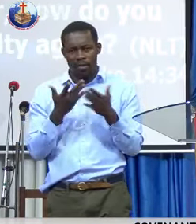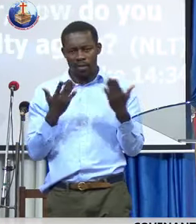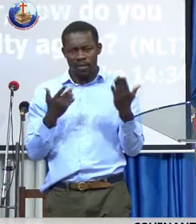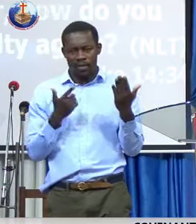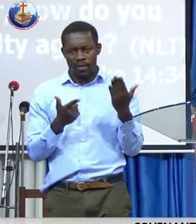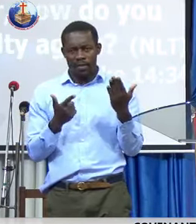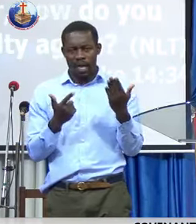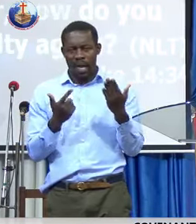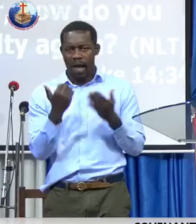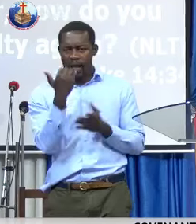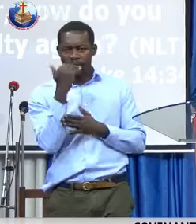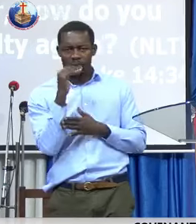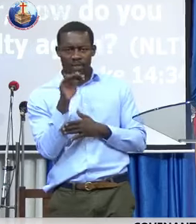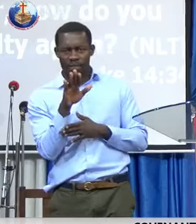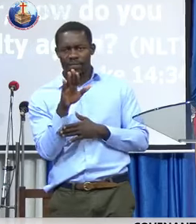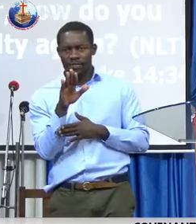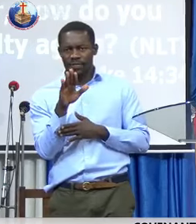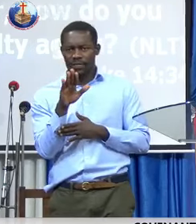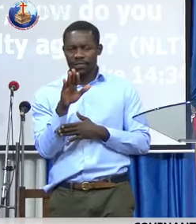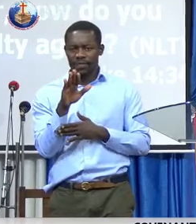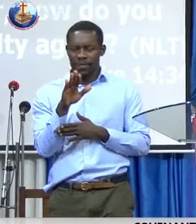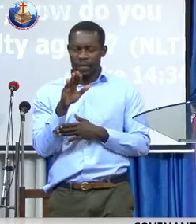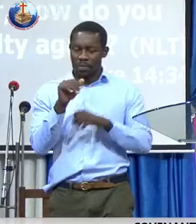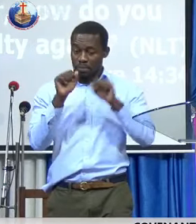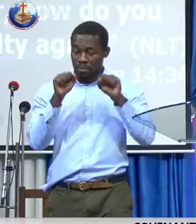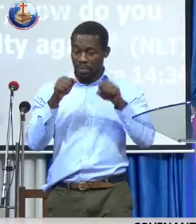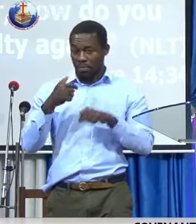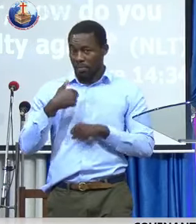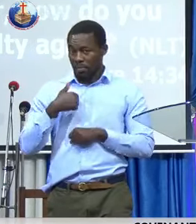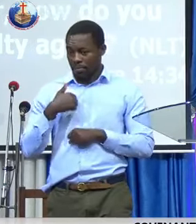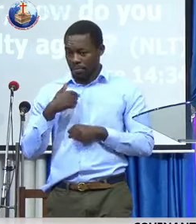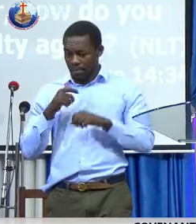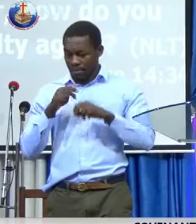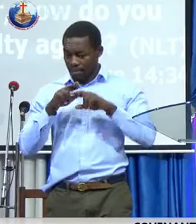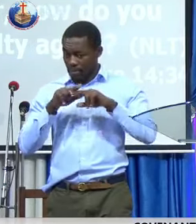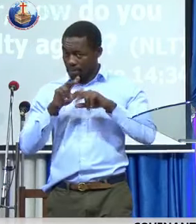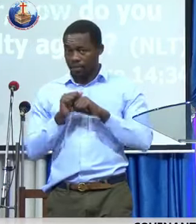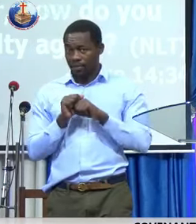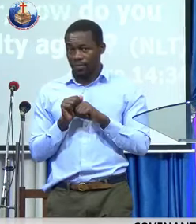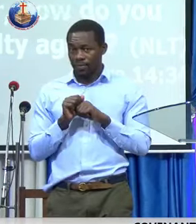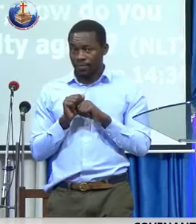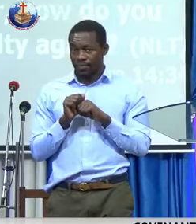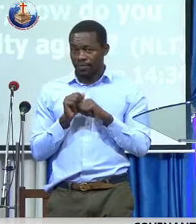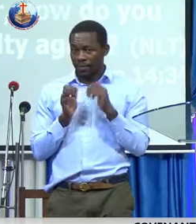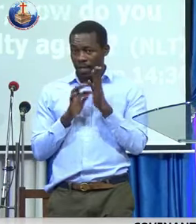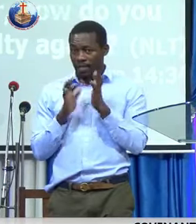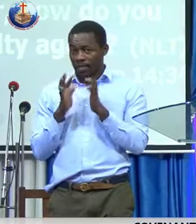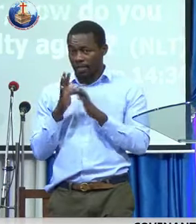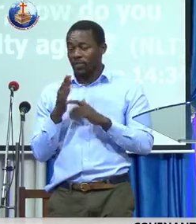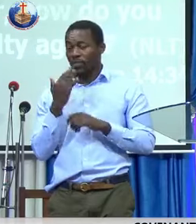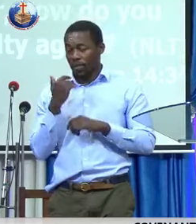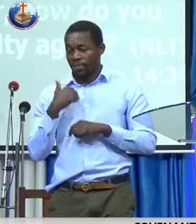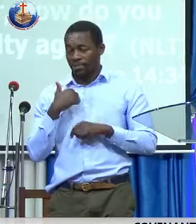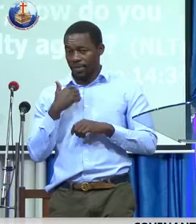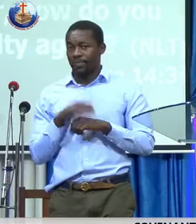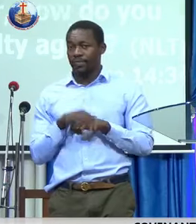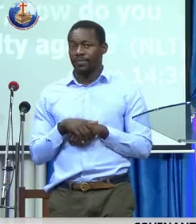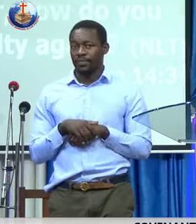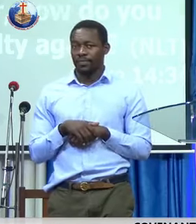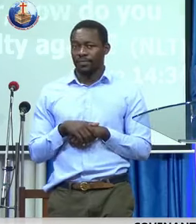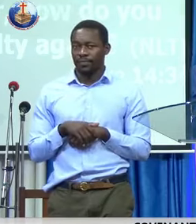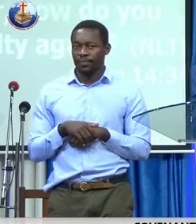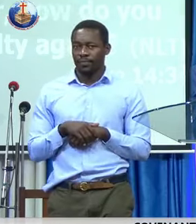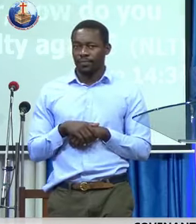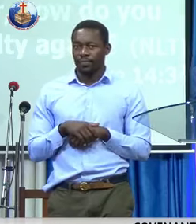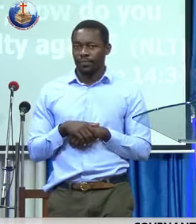ourselves. Tujiulize. Have I been the salt? Je, nimekuwa chumvi? That Jesus expects me to be. Ambaye Yesu